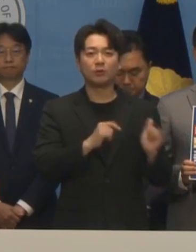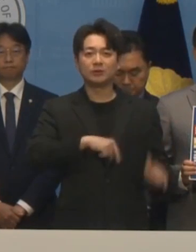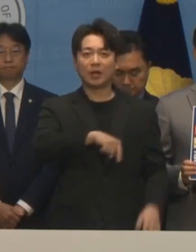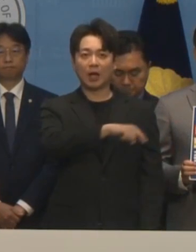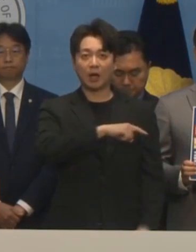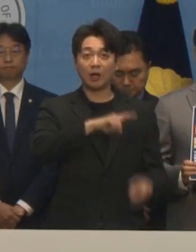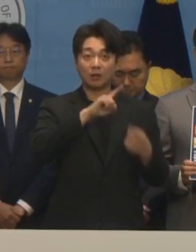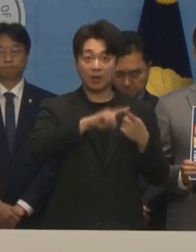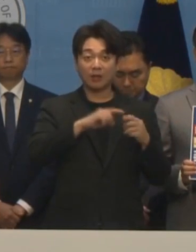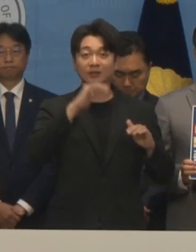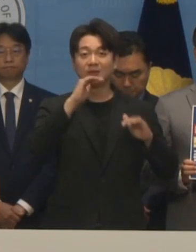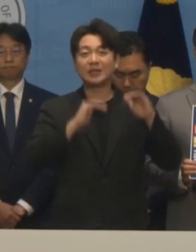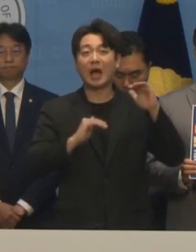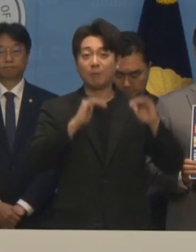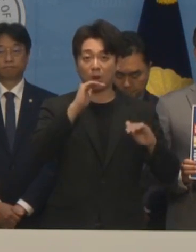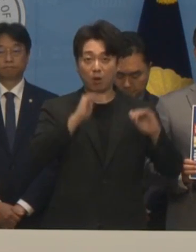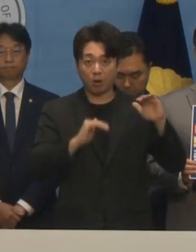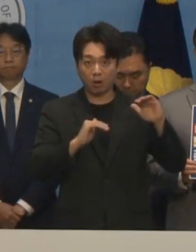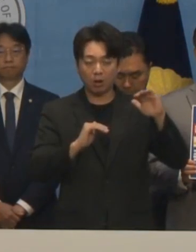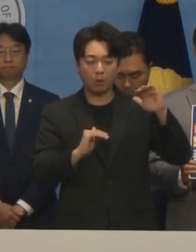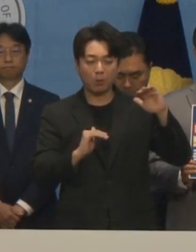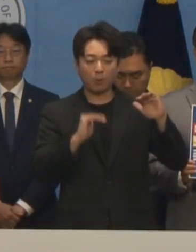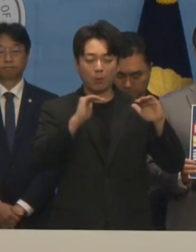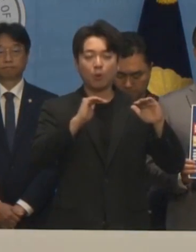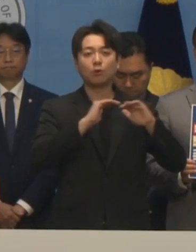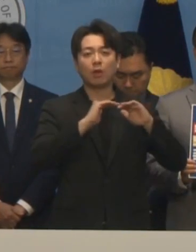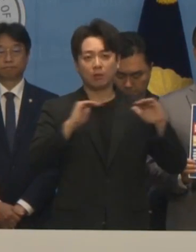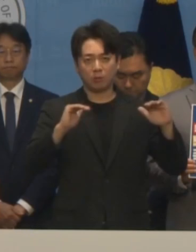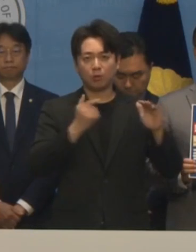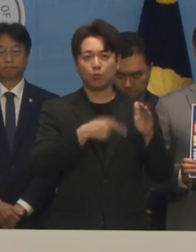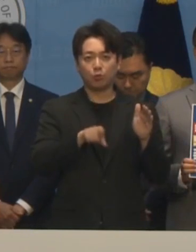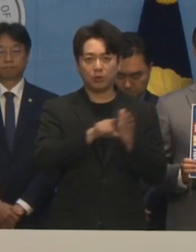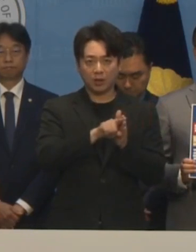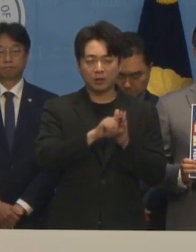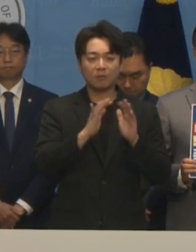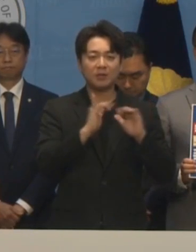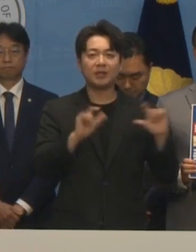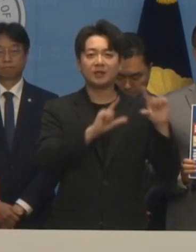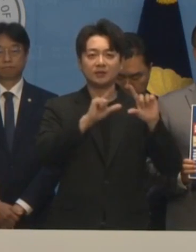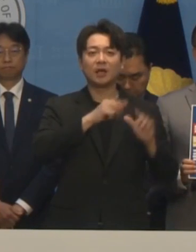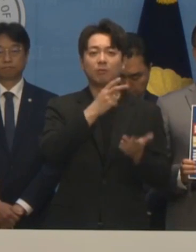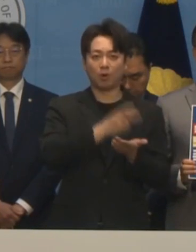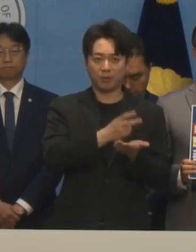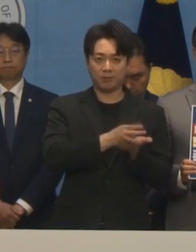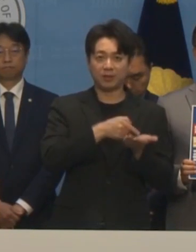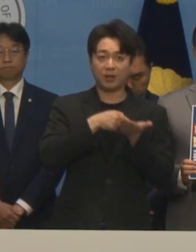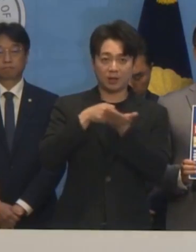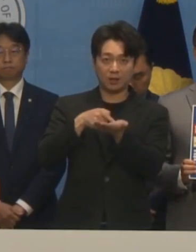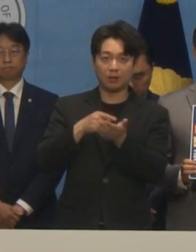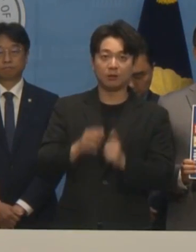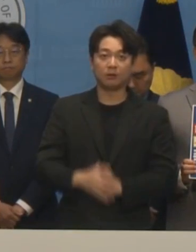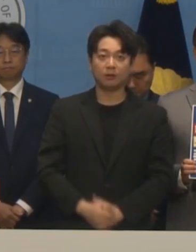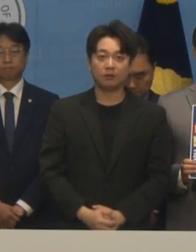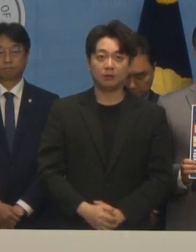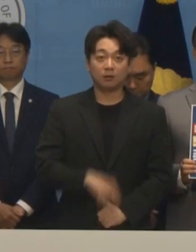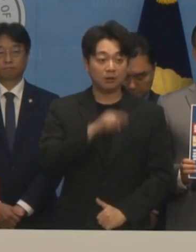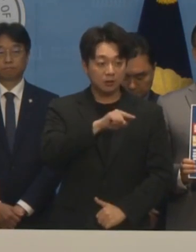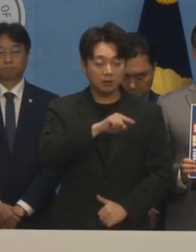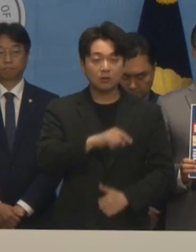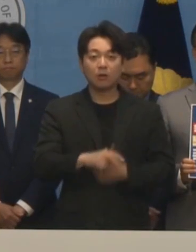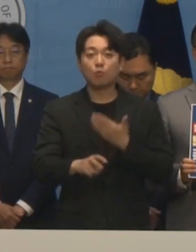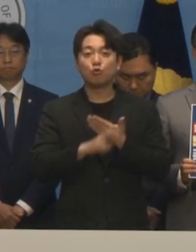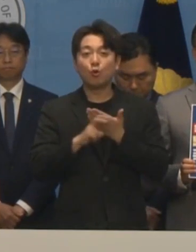차별을 줄이는 최소한의 민생 법안입니다. 개정 노조법은 불법 파업 저장법이